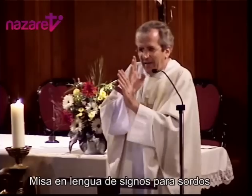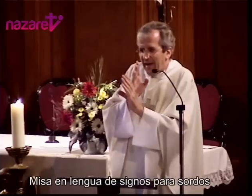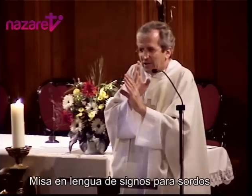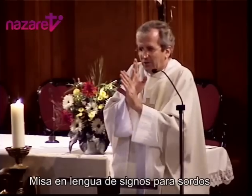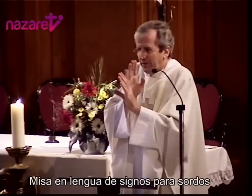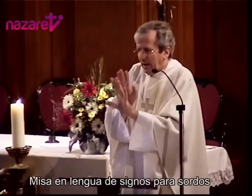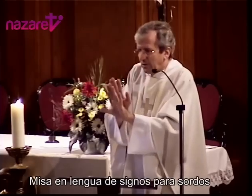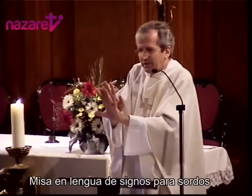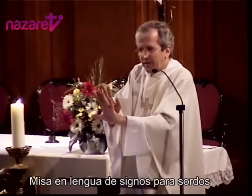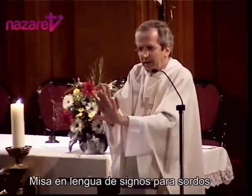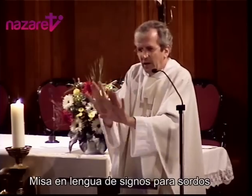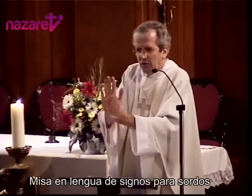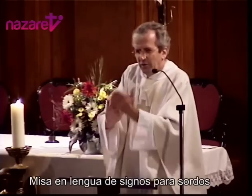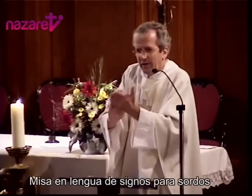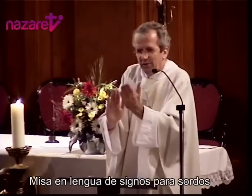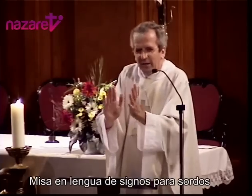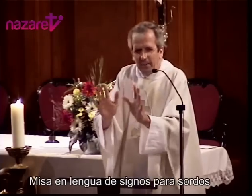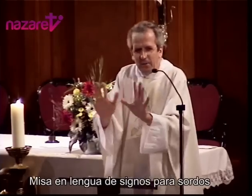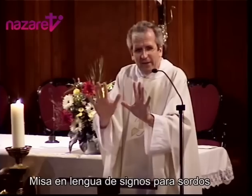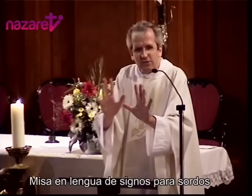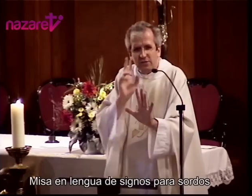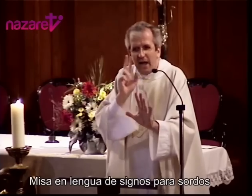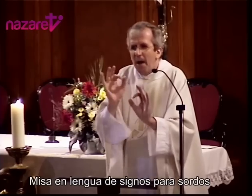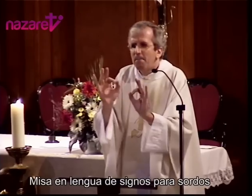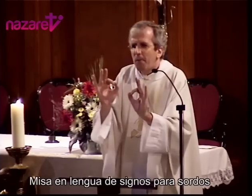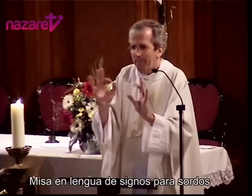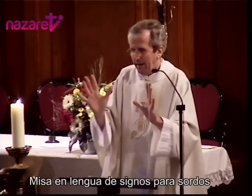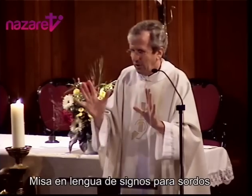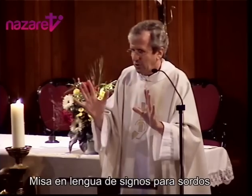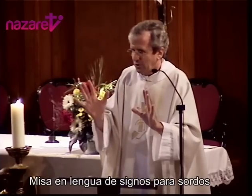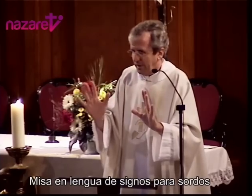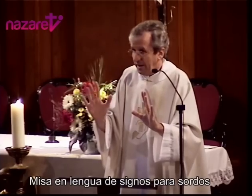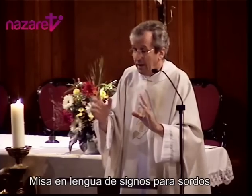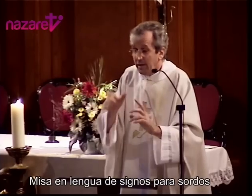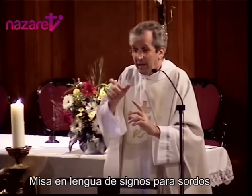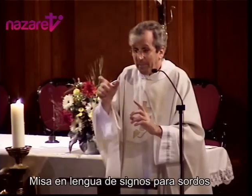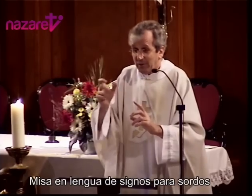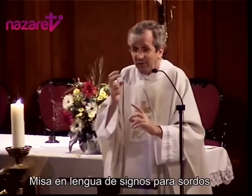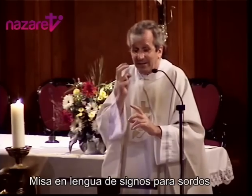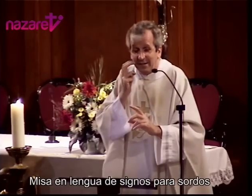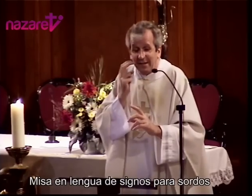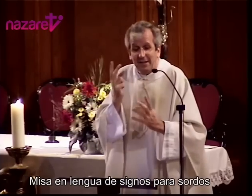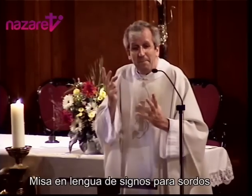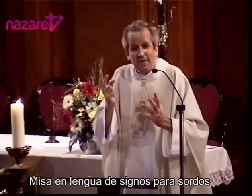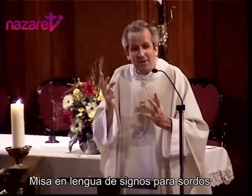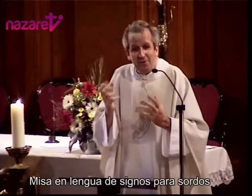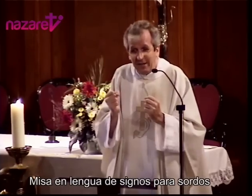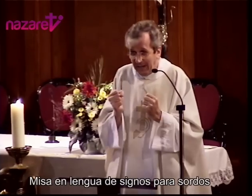escondernos y decir yo quiero irme porque esto está muy peligroso. Y hay personas que tienen miedo y que tienen